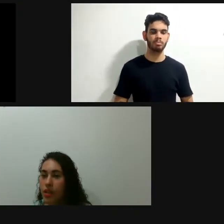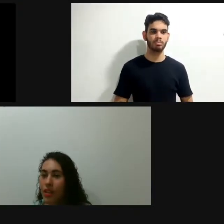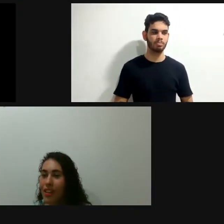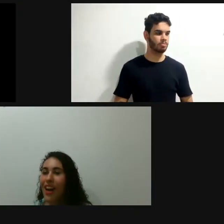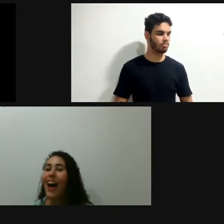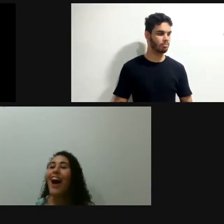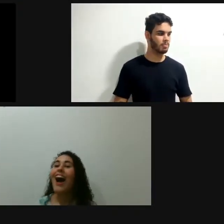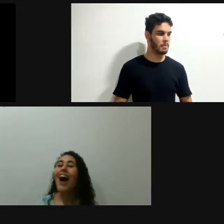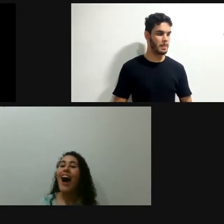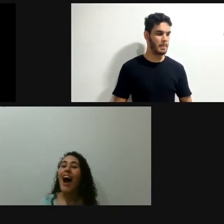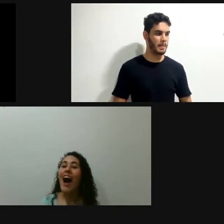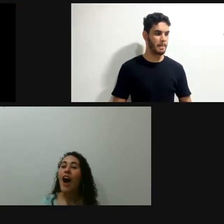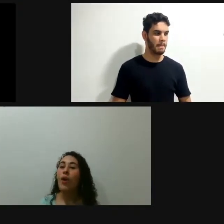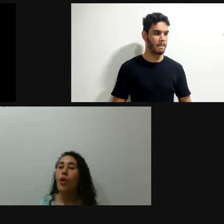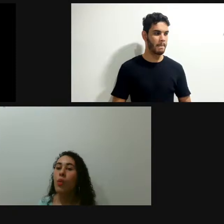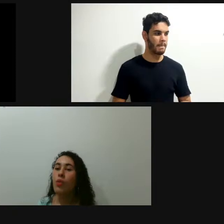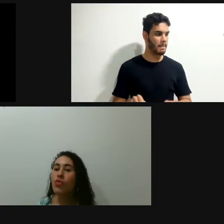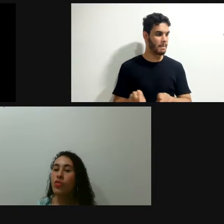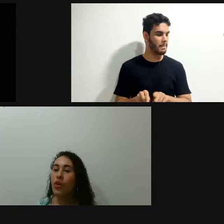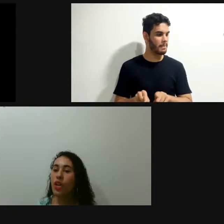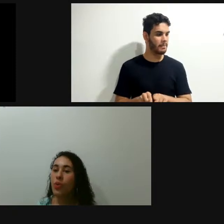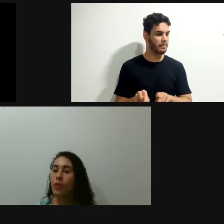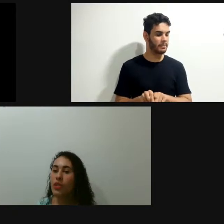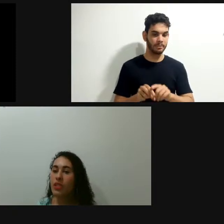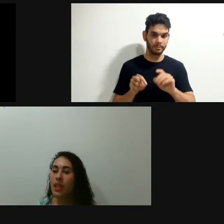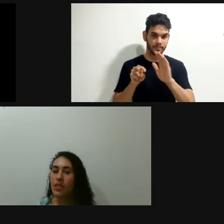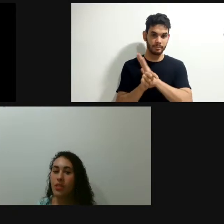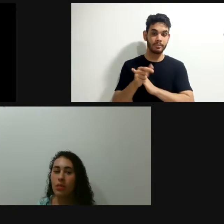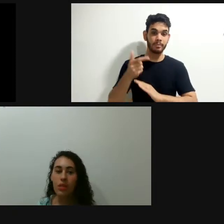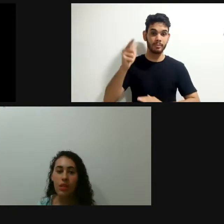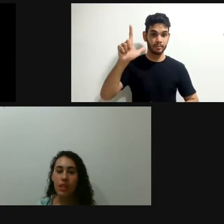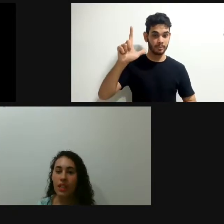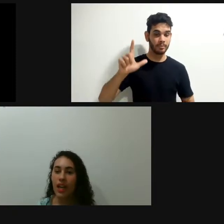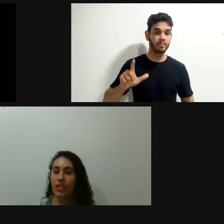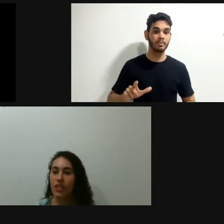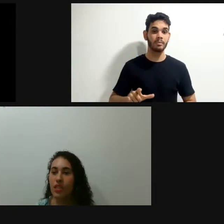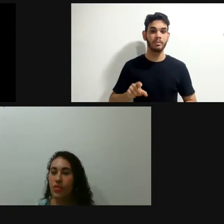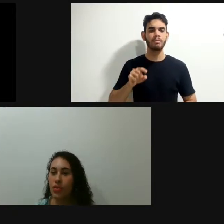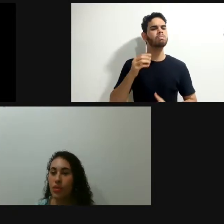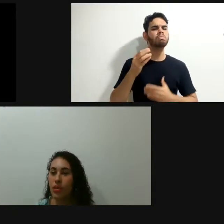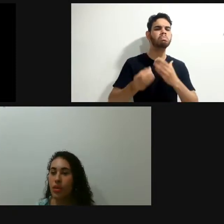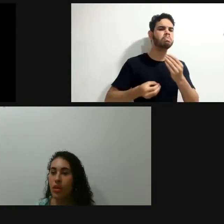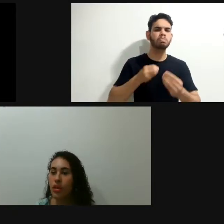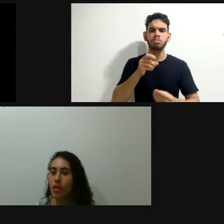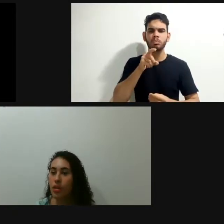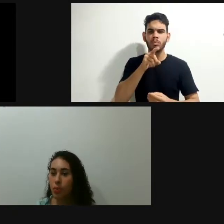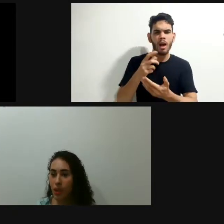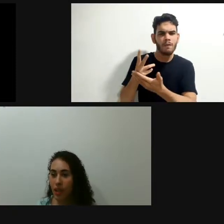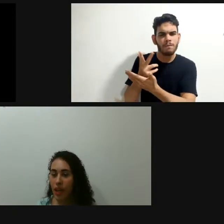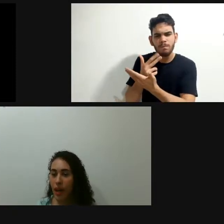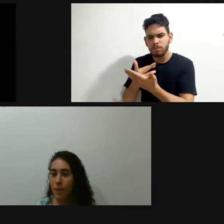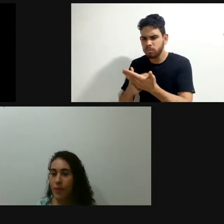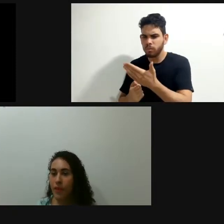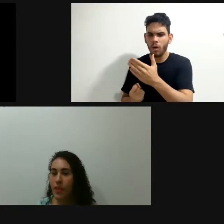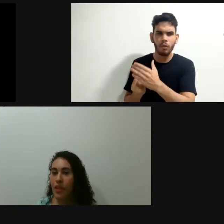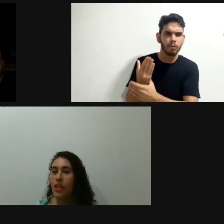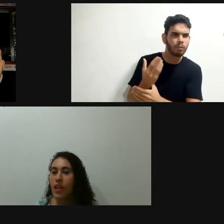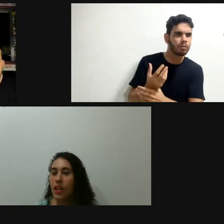estudando sobre o Holocausto. Como foi o processo criativo do